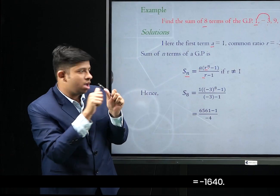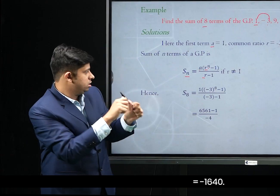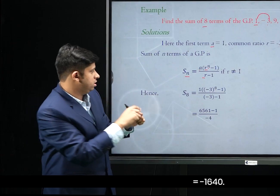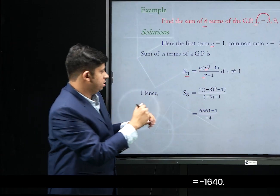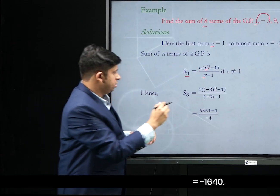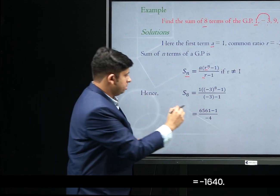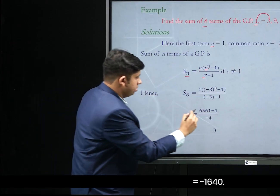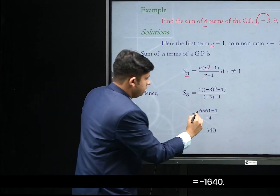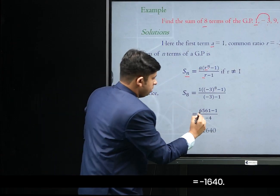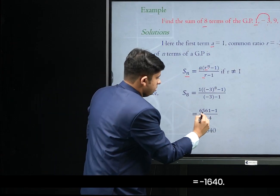ஈடு கழித்தல்